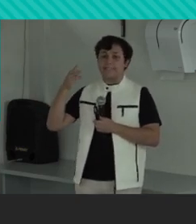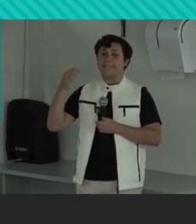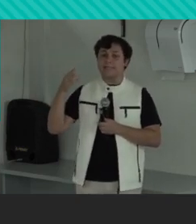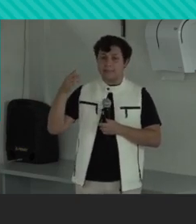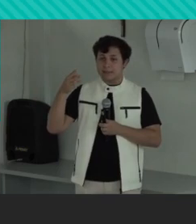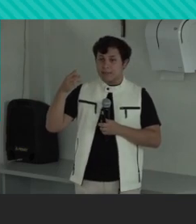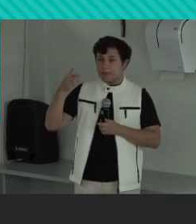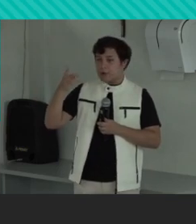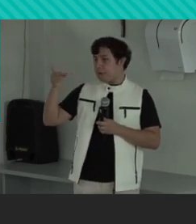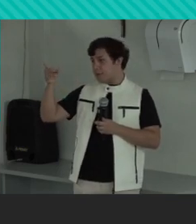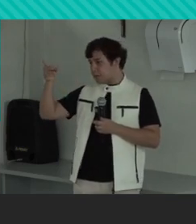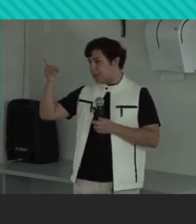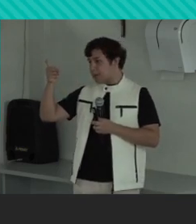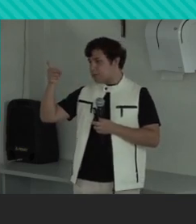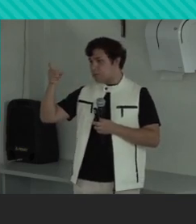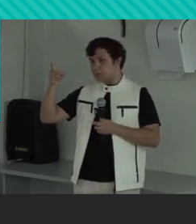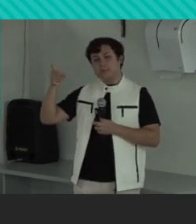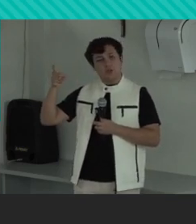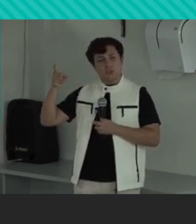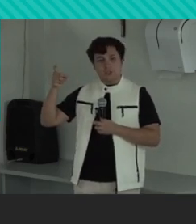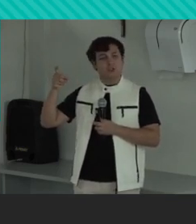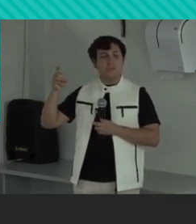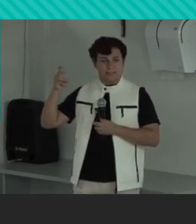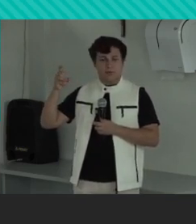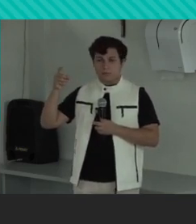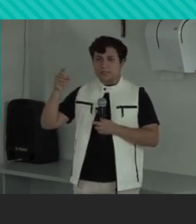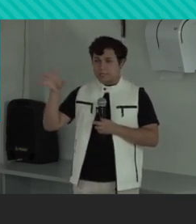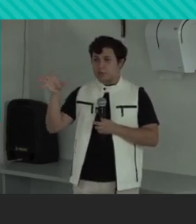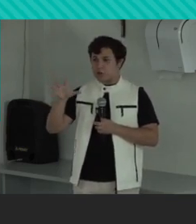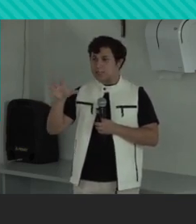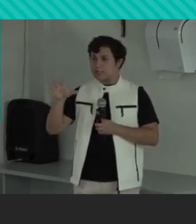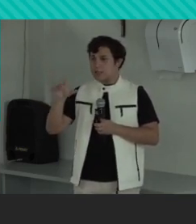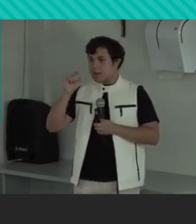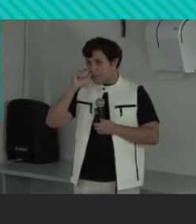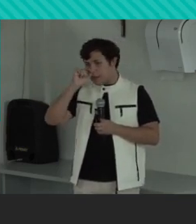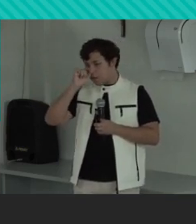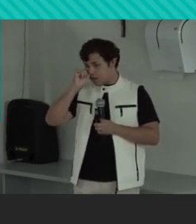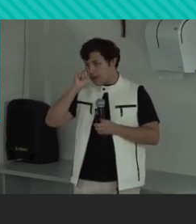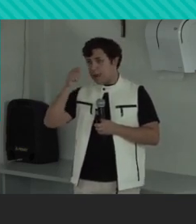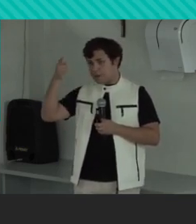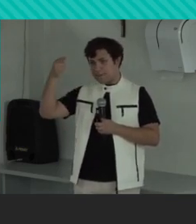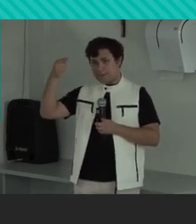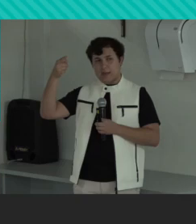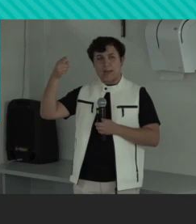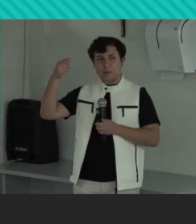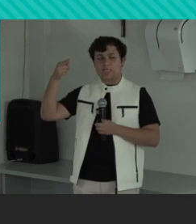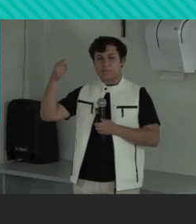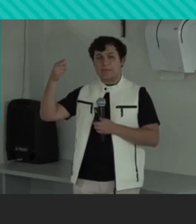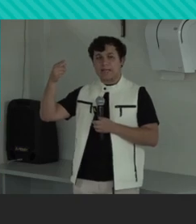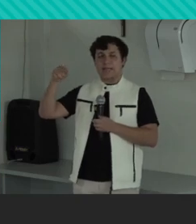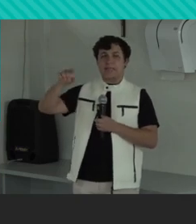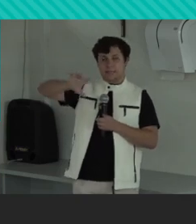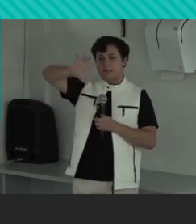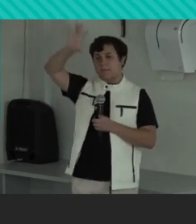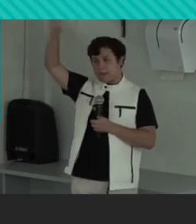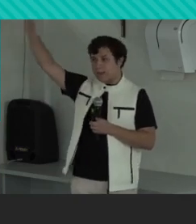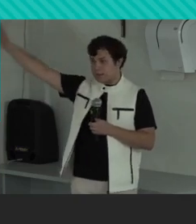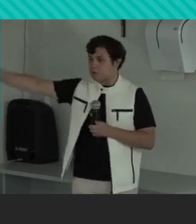existen. Obviamente las últimas 2 son más en unas regiones, pero la primera, la lengua de señas mexicana, sí se habla en todo